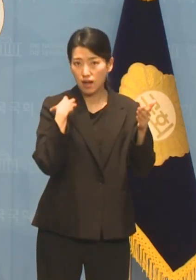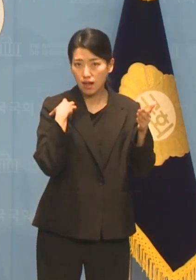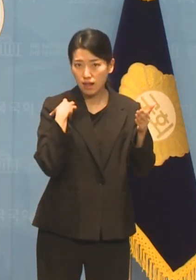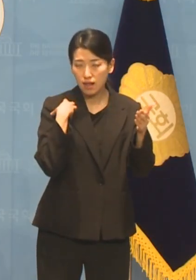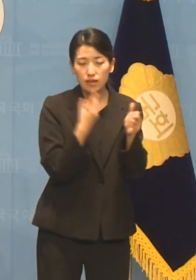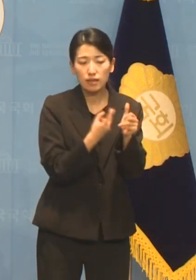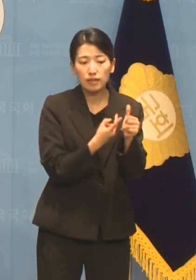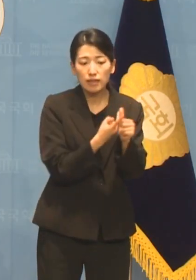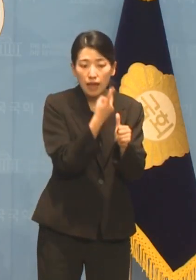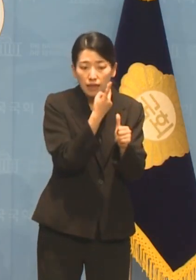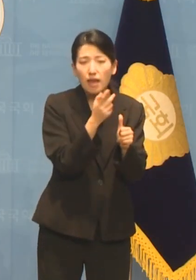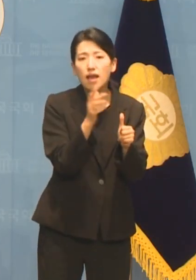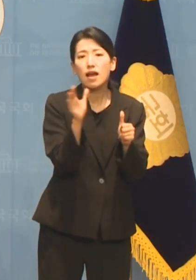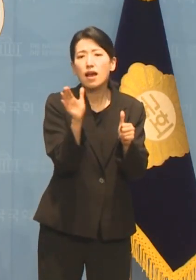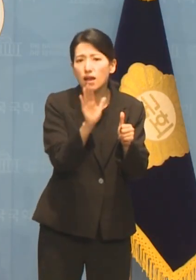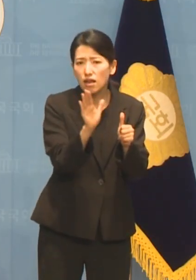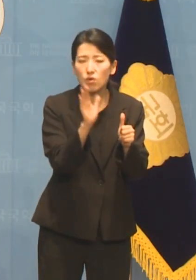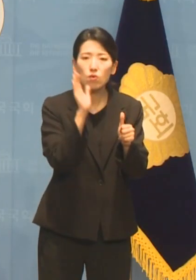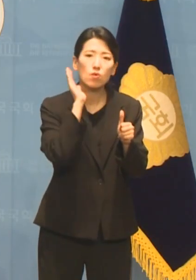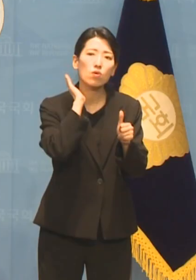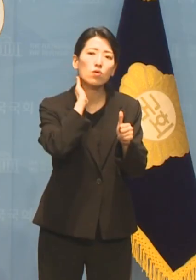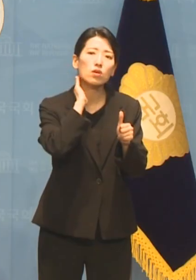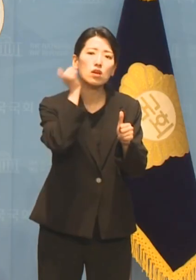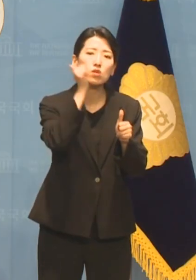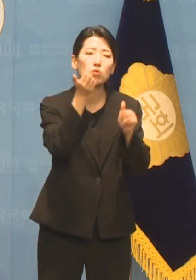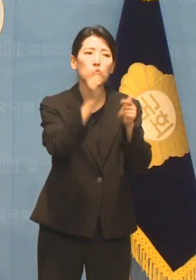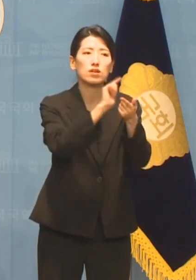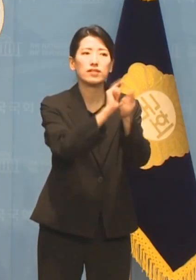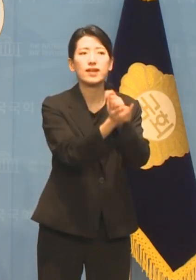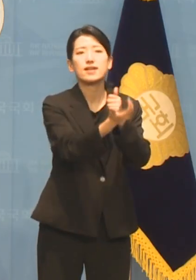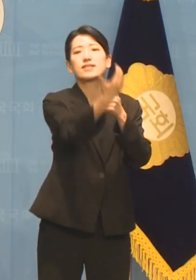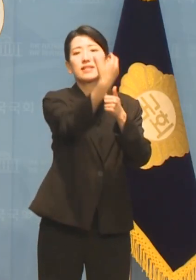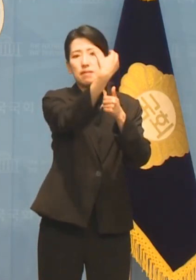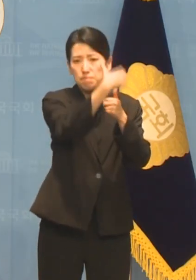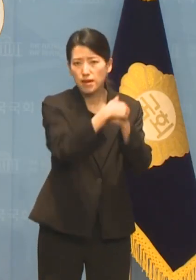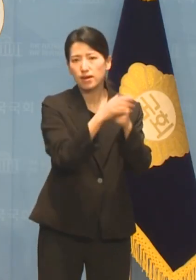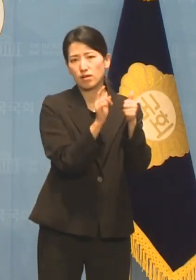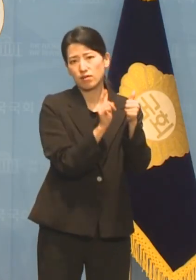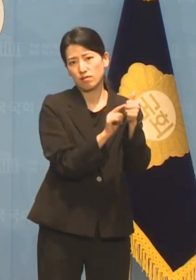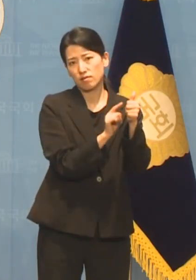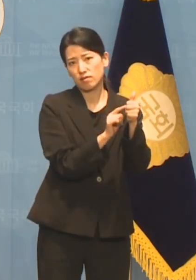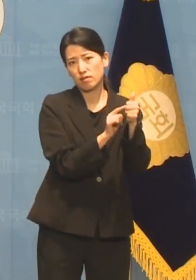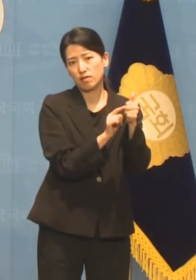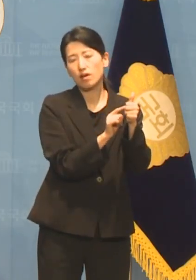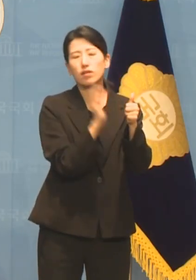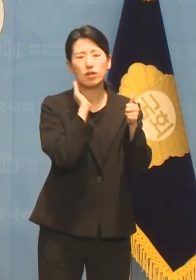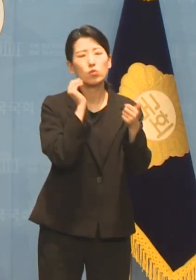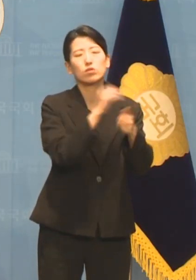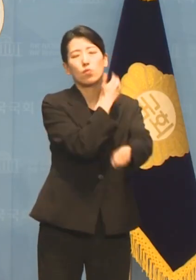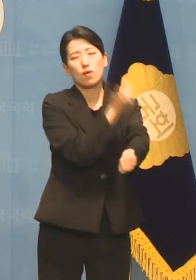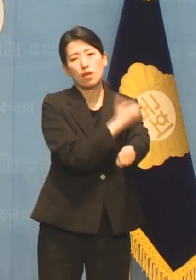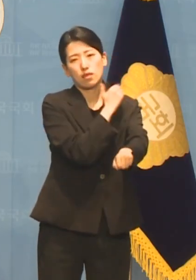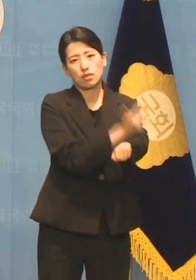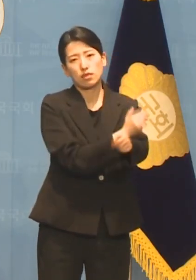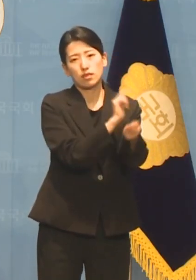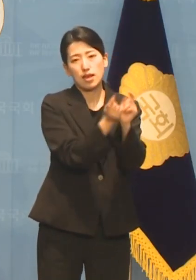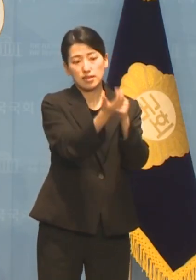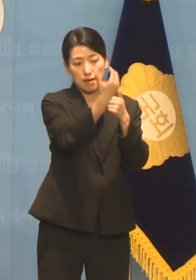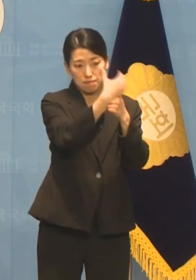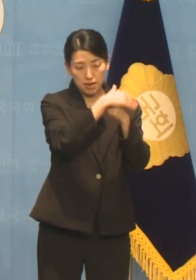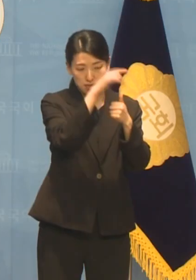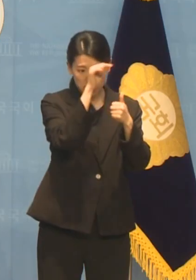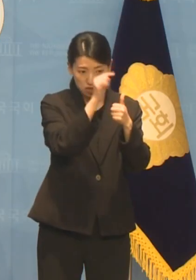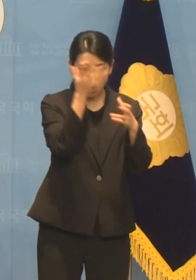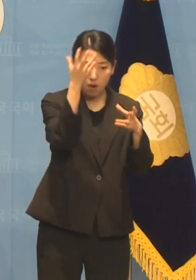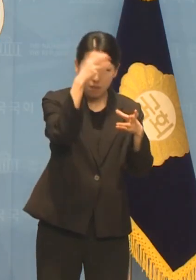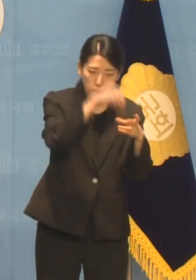대해서만 문제 삼는 것이 아니라 헌법재판관 임명 거부 등 대통령 권한 행사에 대한 사유가 포함되어